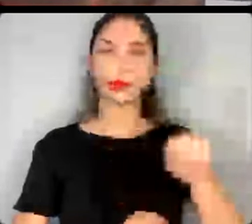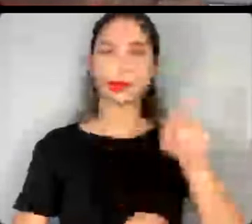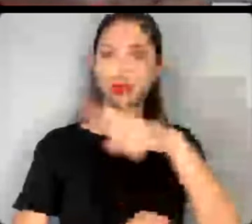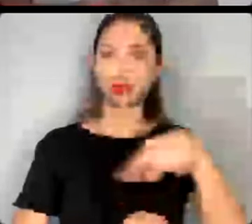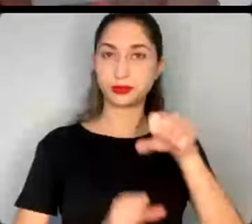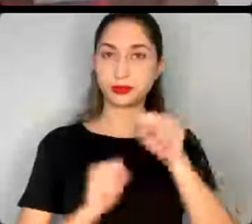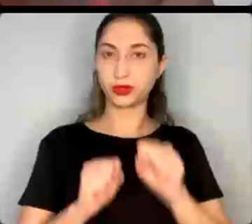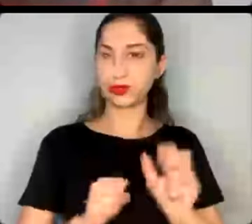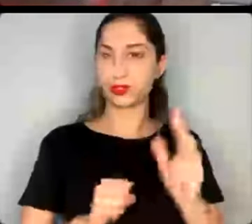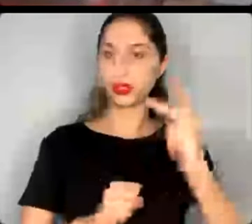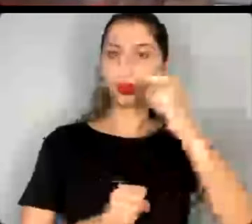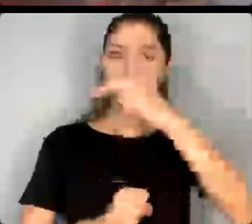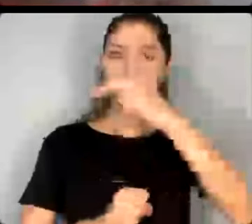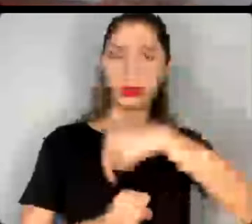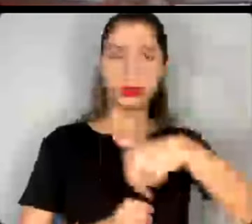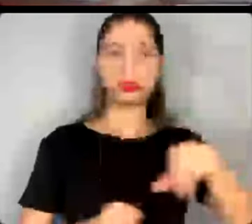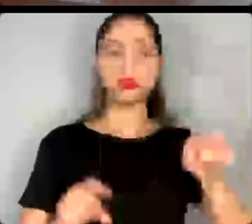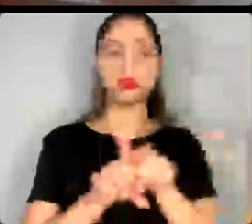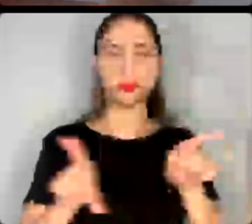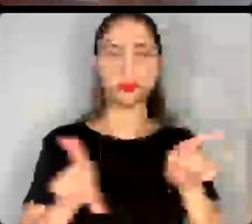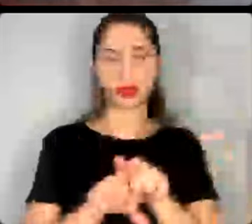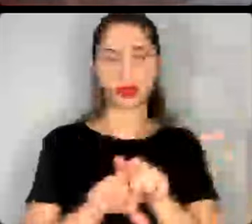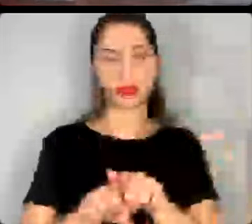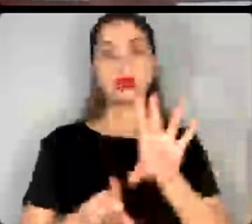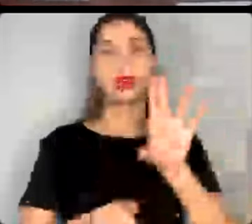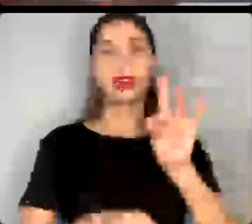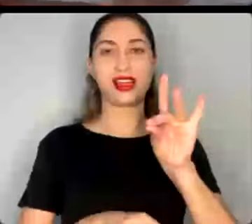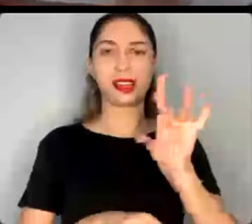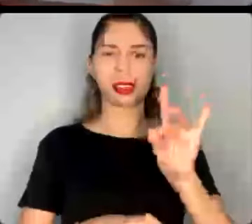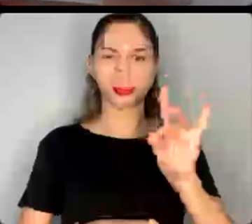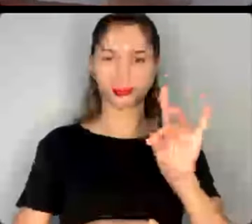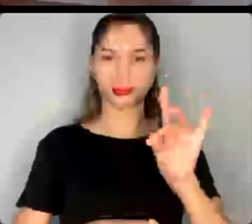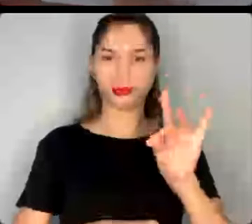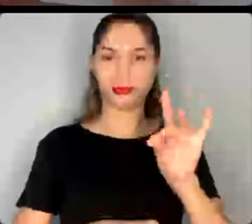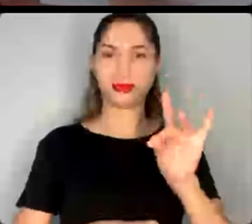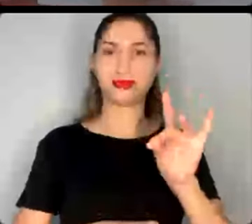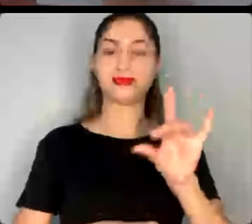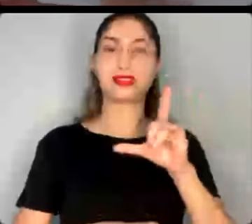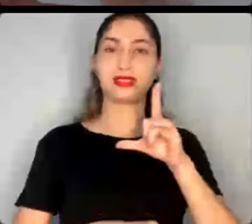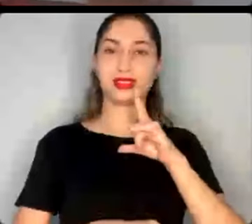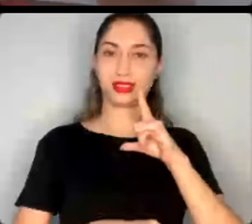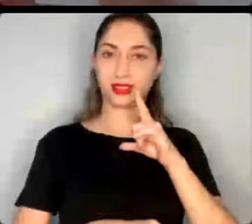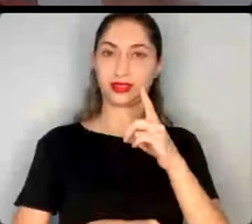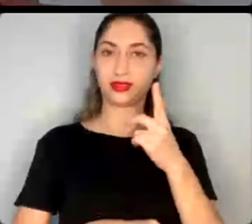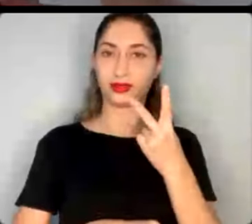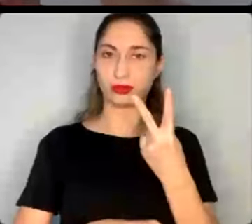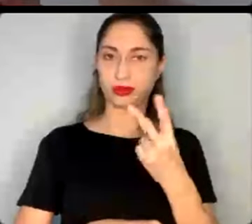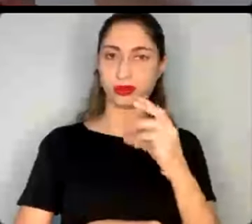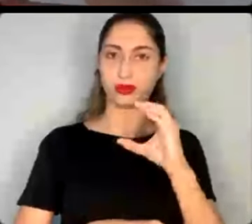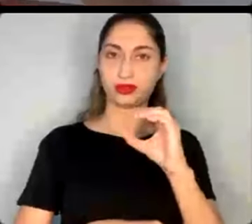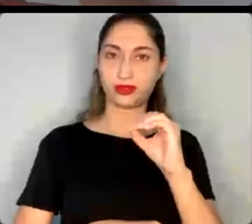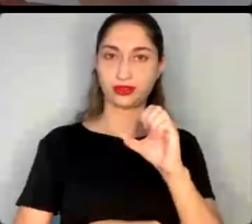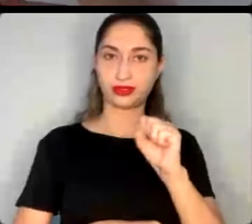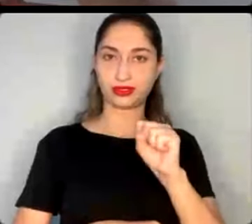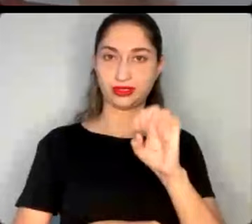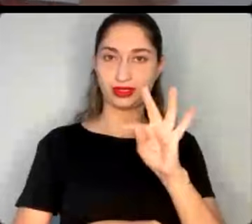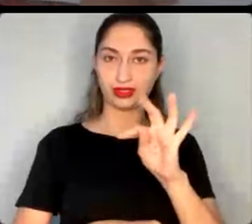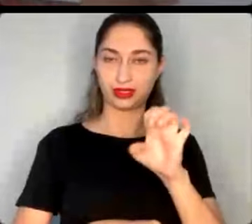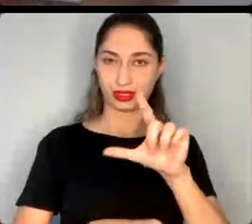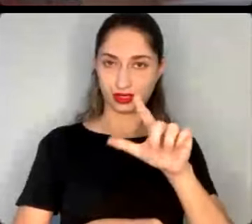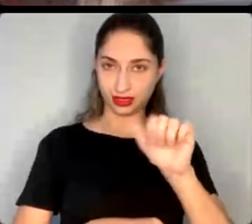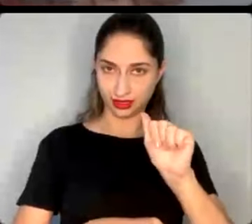colar. Então, a gente tem aqui as 2 primeiras costelas e o osso do manúbrio do